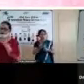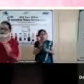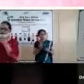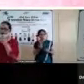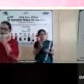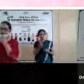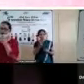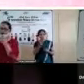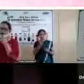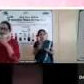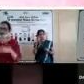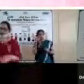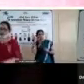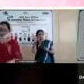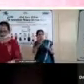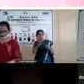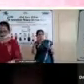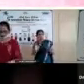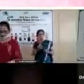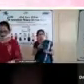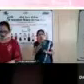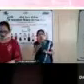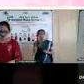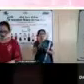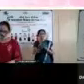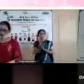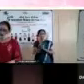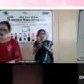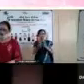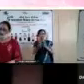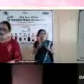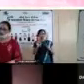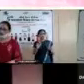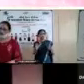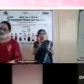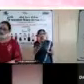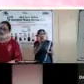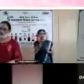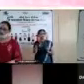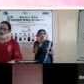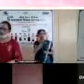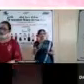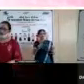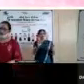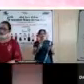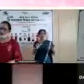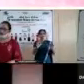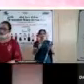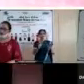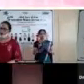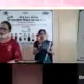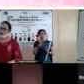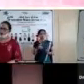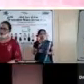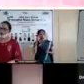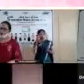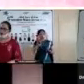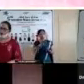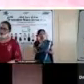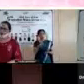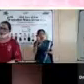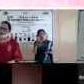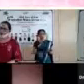लेकिन उनकी प्रतिभा हम लोगों के समक्ष नहीं आ पाती, जिसकी वजह से उन्हें कोई भी लाभ नहीं मिलता। हमें विश्वास है कि इस